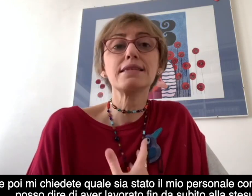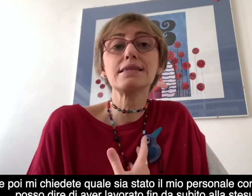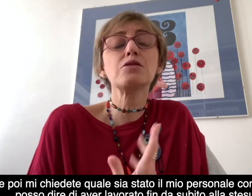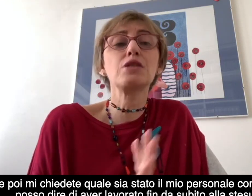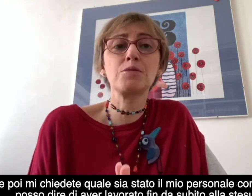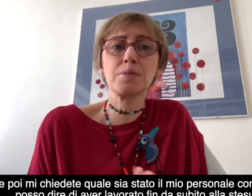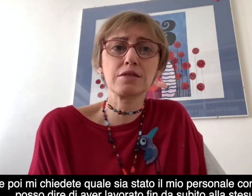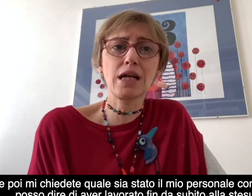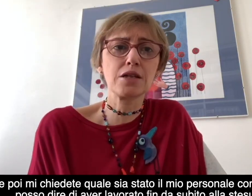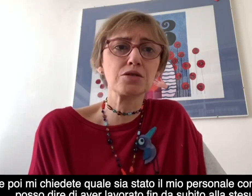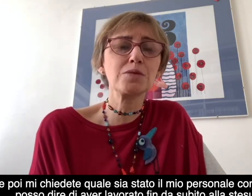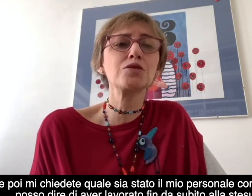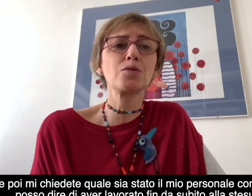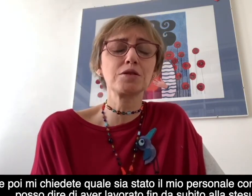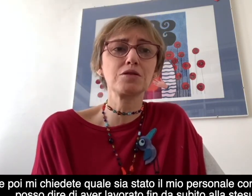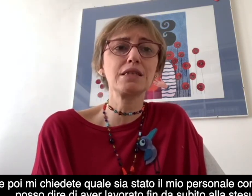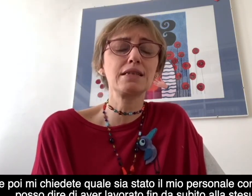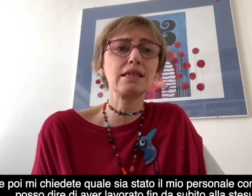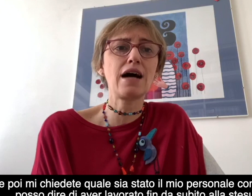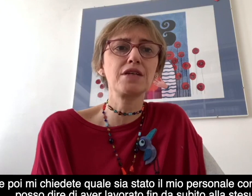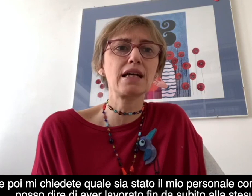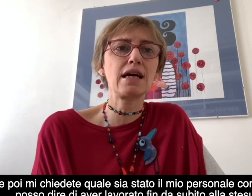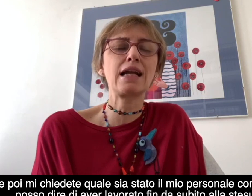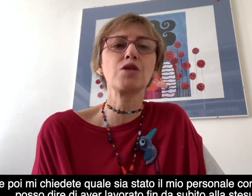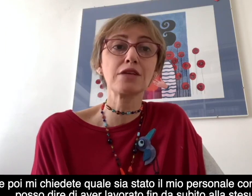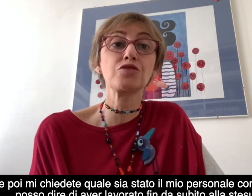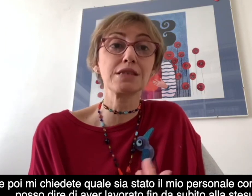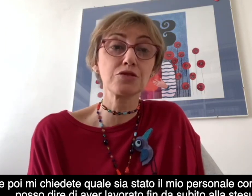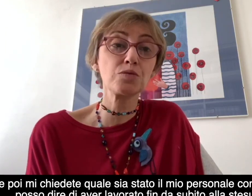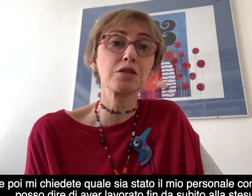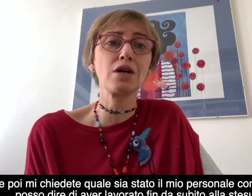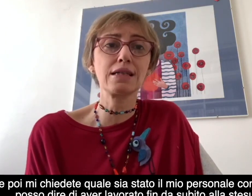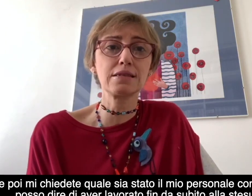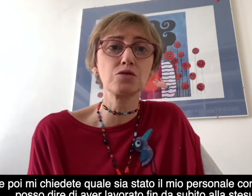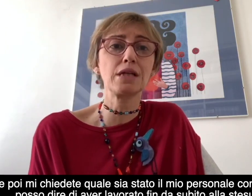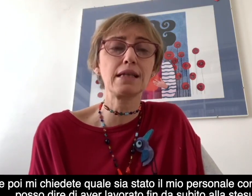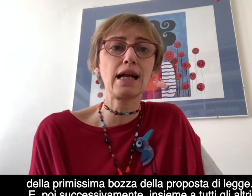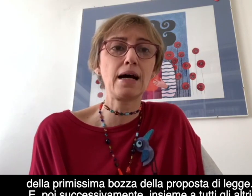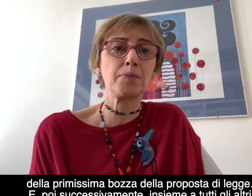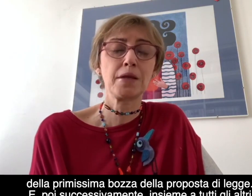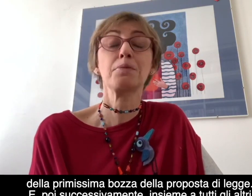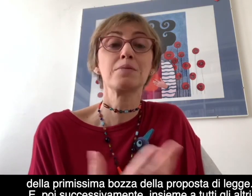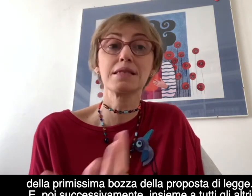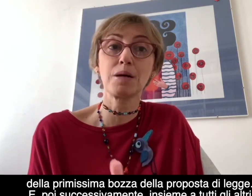stato il mio personale contributo posso dire di aver lavorato fin da subito alla stesura della primissima bozza